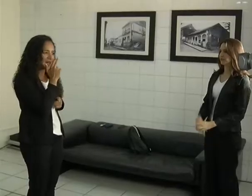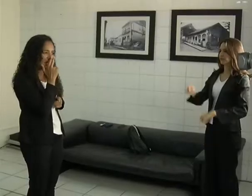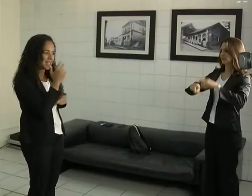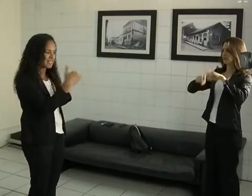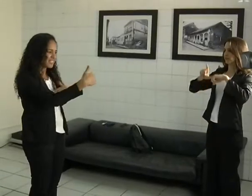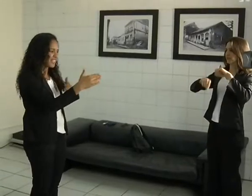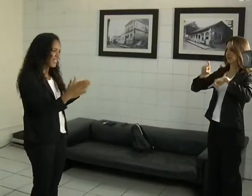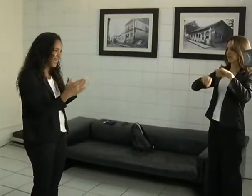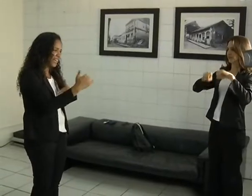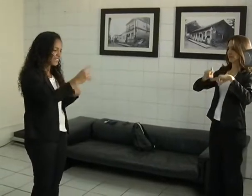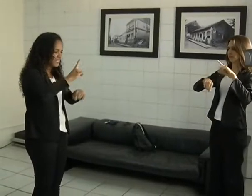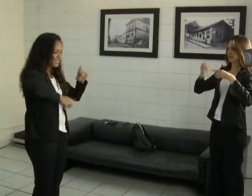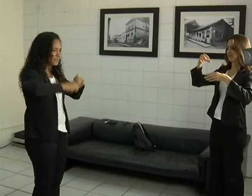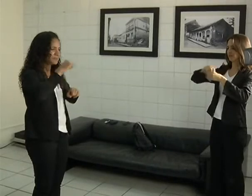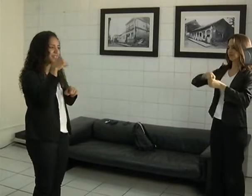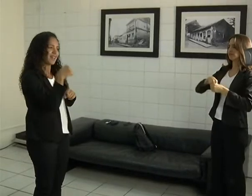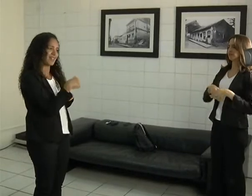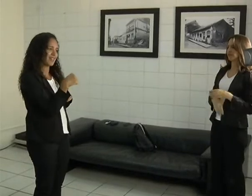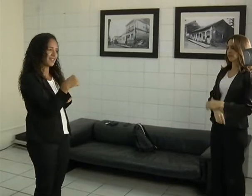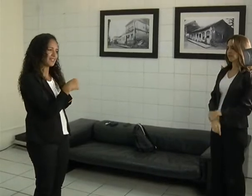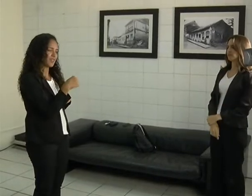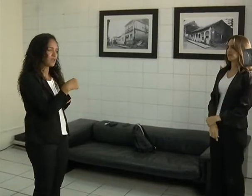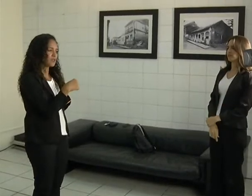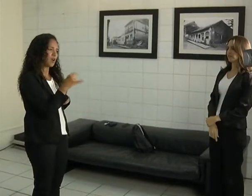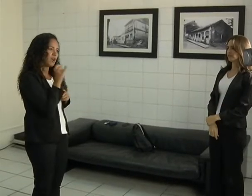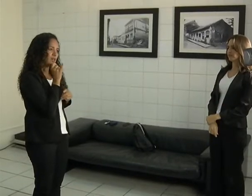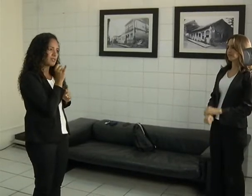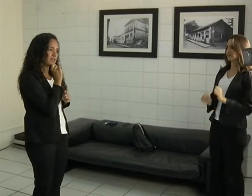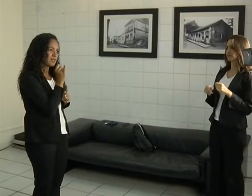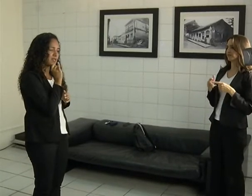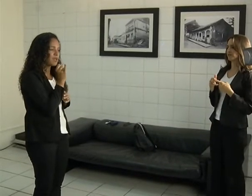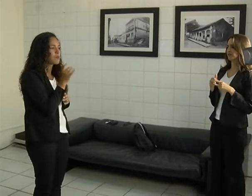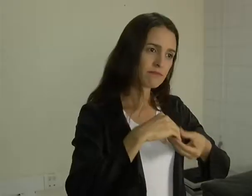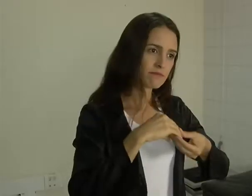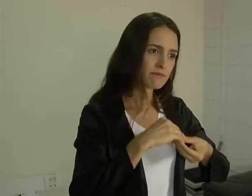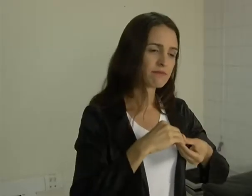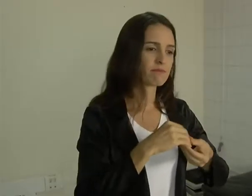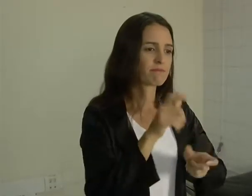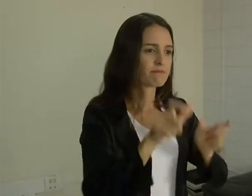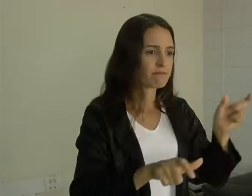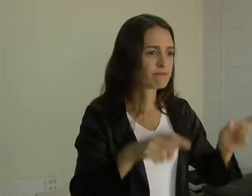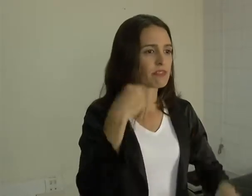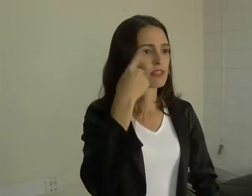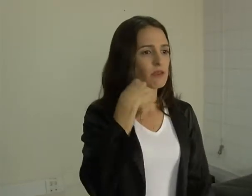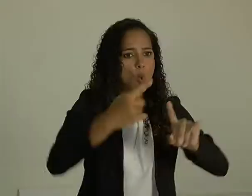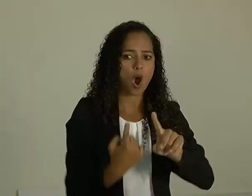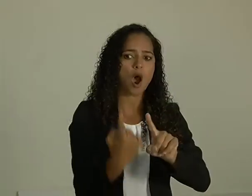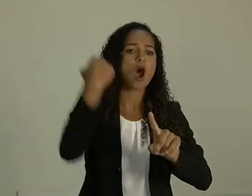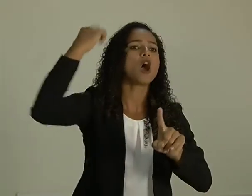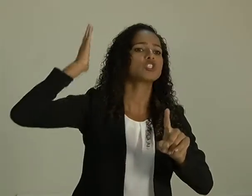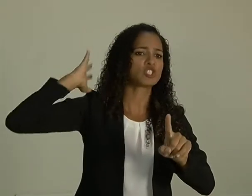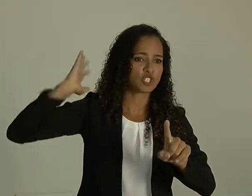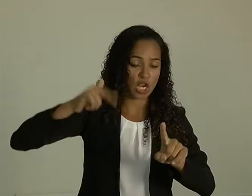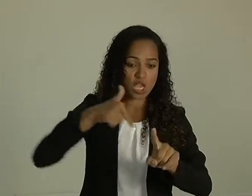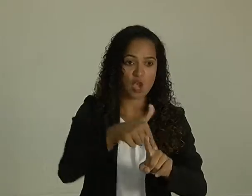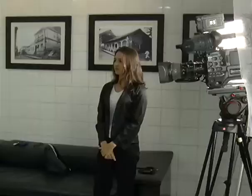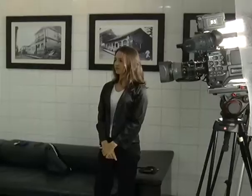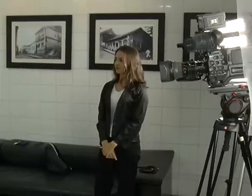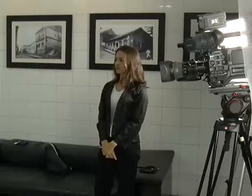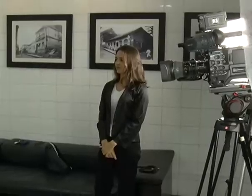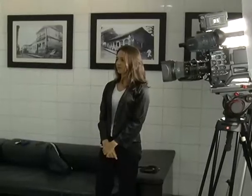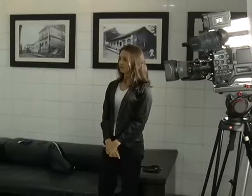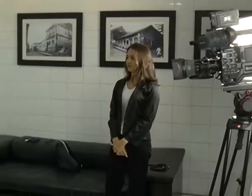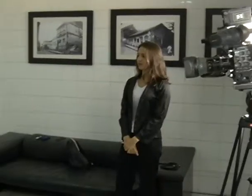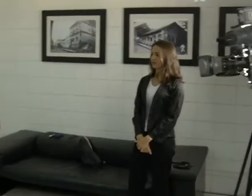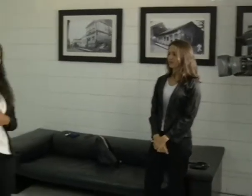As interpretações para a língua brasileira de sinais estão sendo feitas por Eliana Burgarelli e Gisele Fontes.